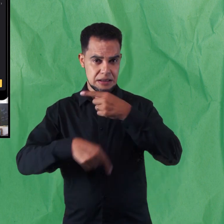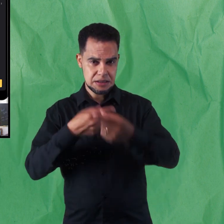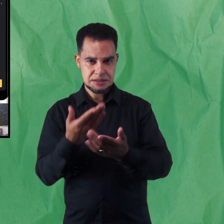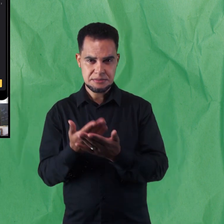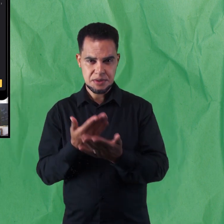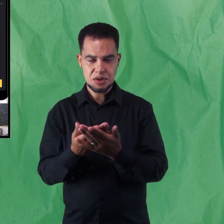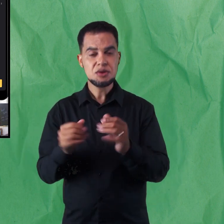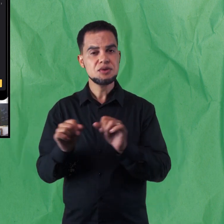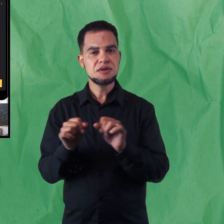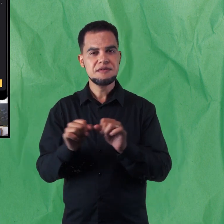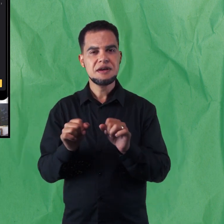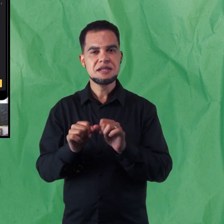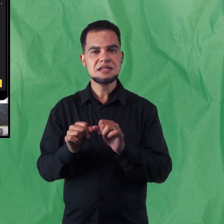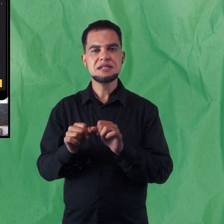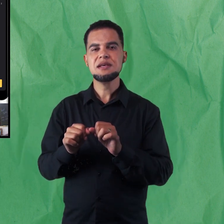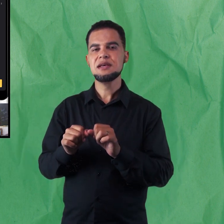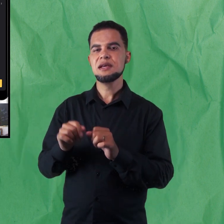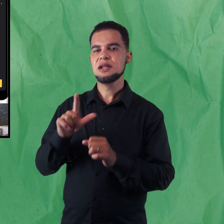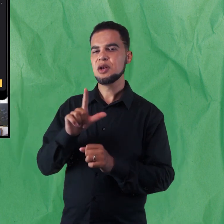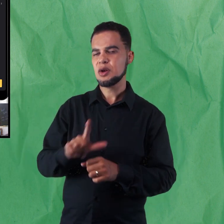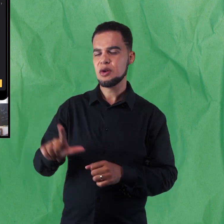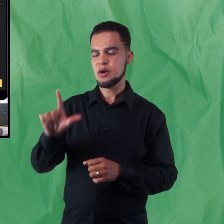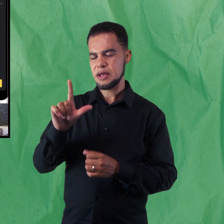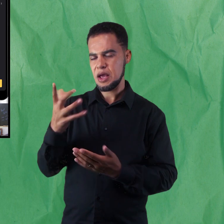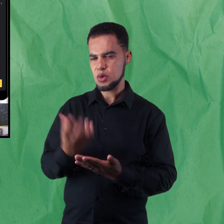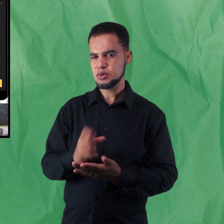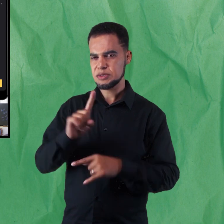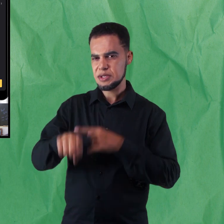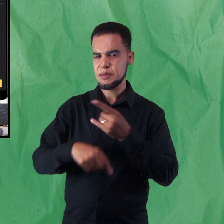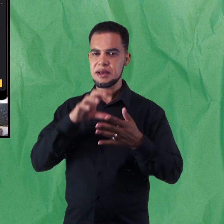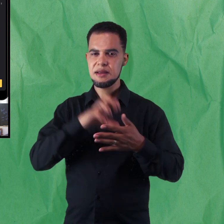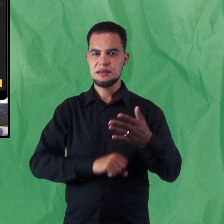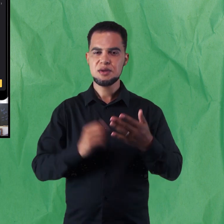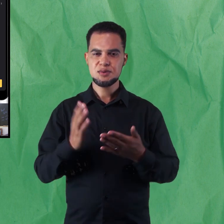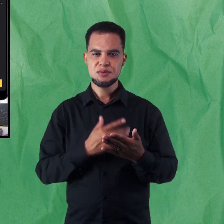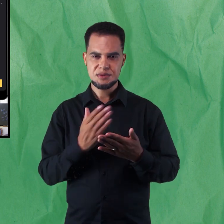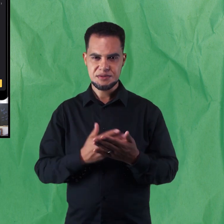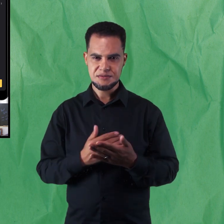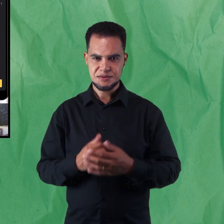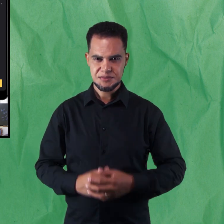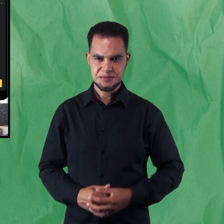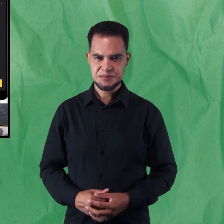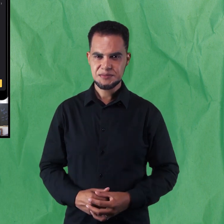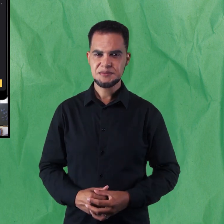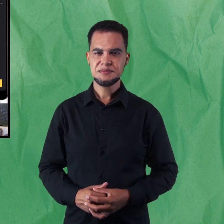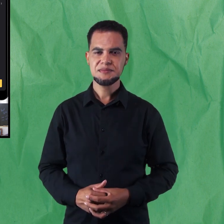aula, a gente vai fazer o logout e depois o cadastro de um livro na aplicação.